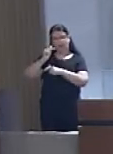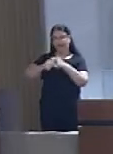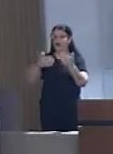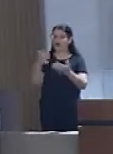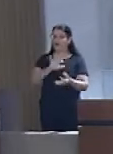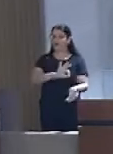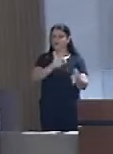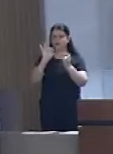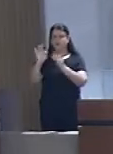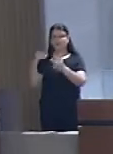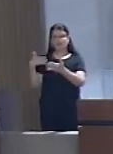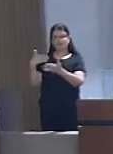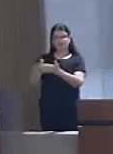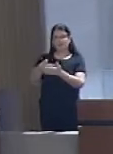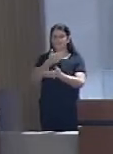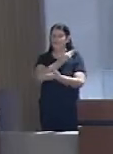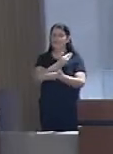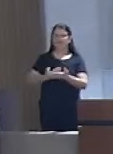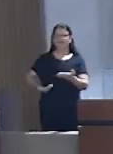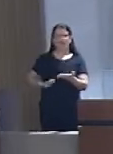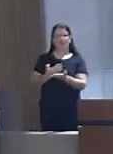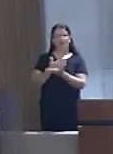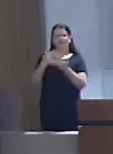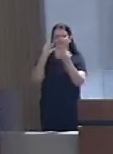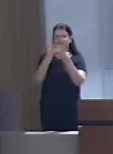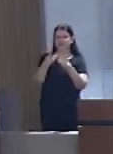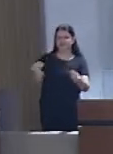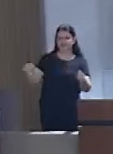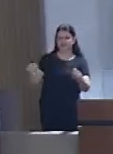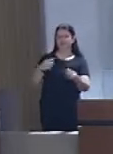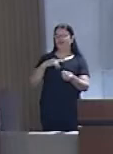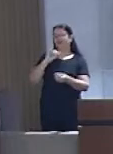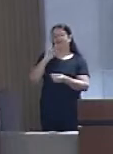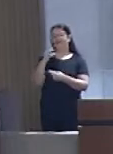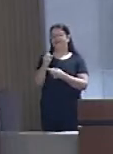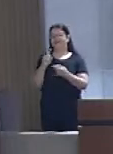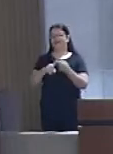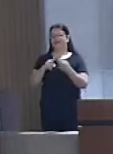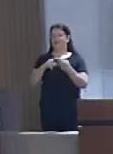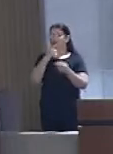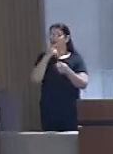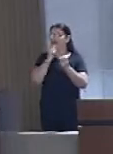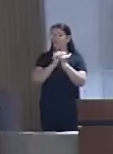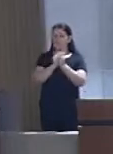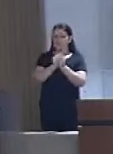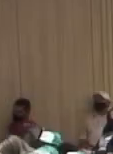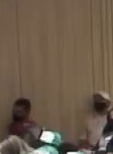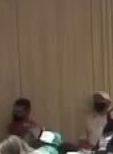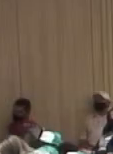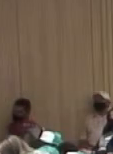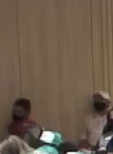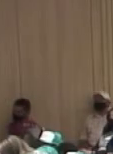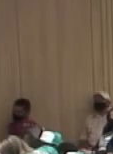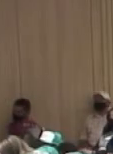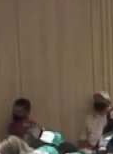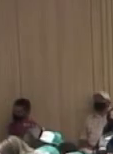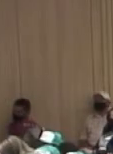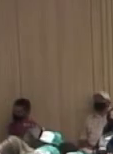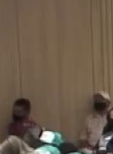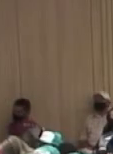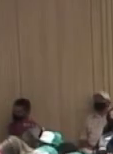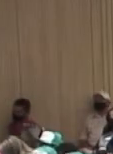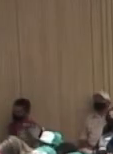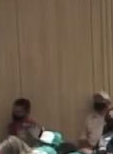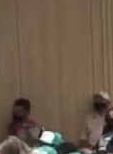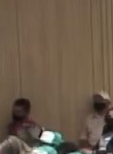mais recente, o governo começa a desmontar o INSS, e aí o companheiro, né, que está de parabéns por chamar dessa